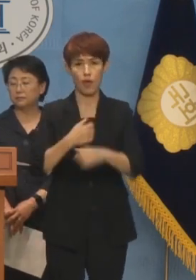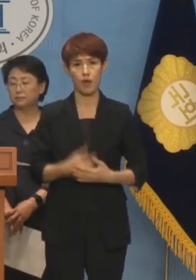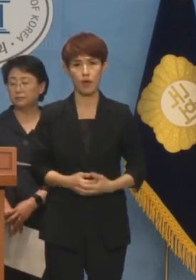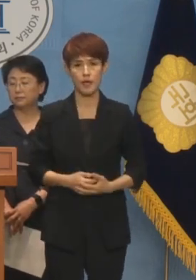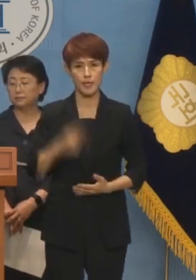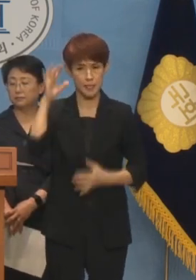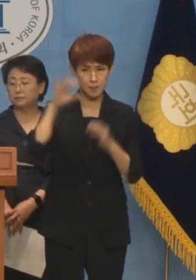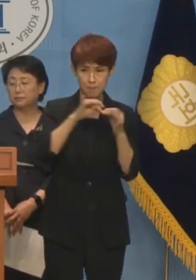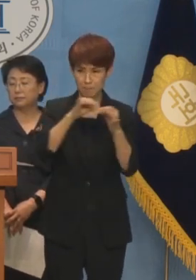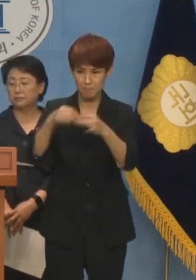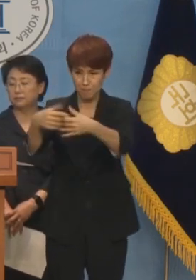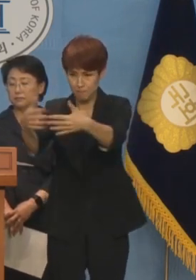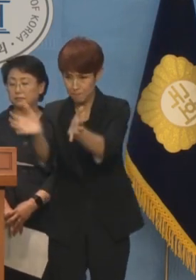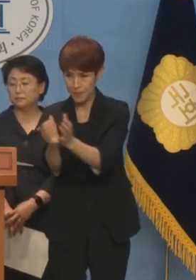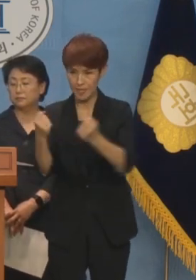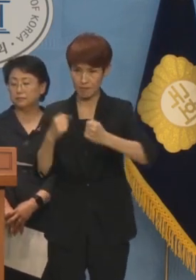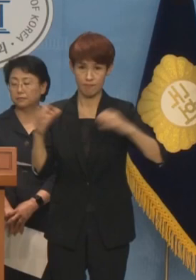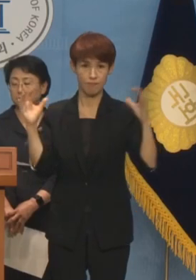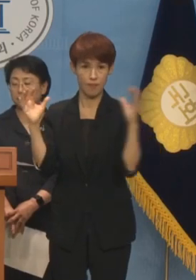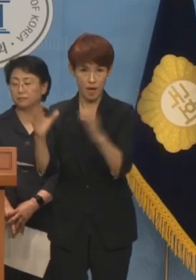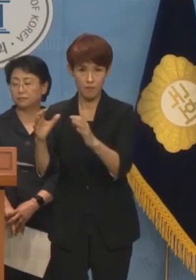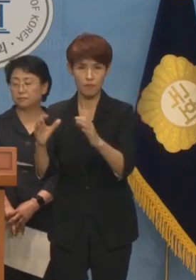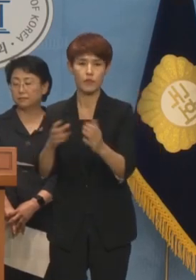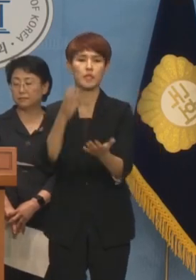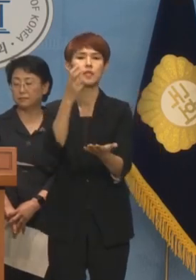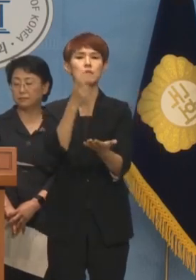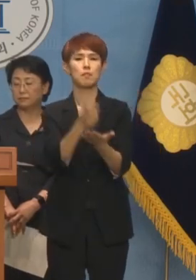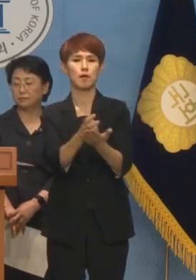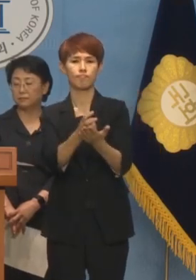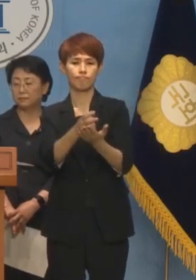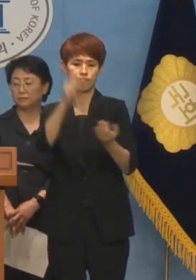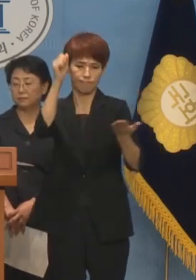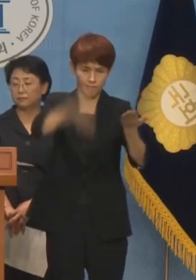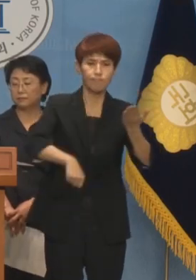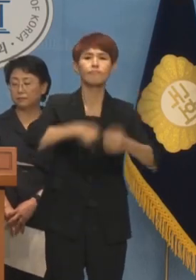하는 정당들과 힘을 모아 관련법을 통과시키겠습니다.